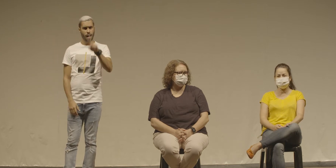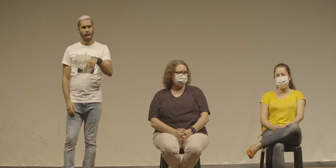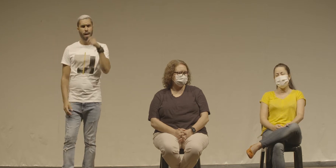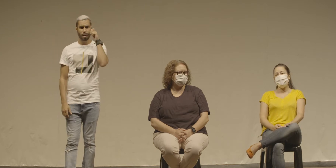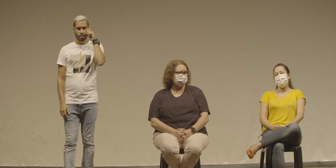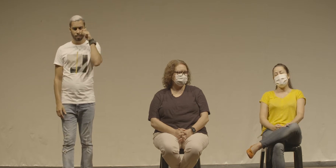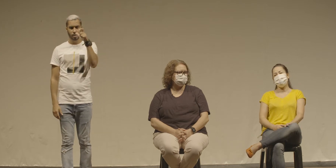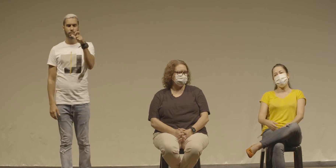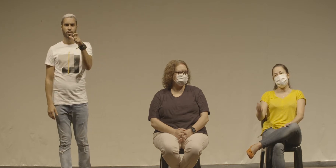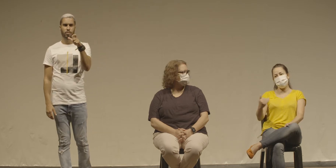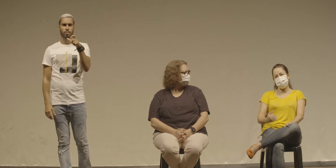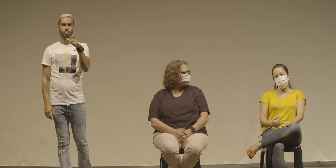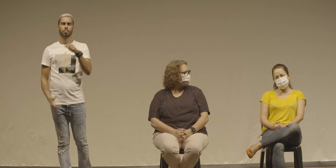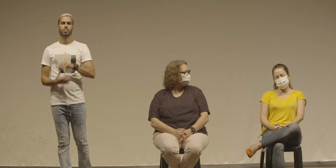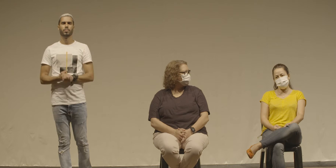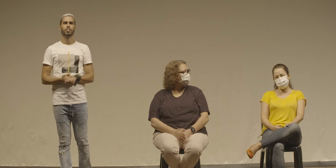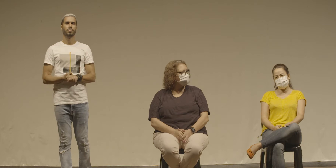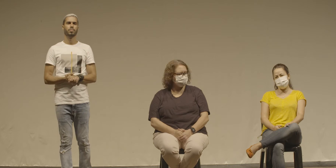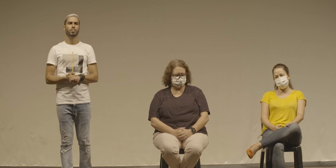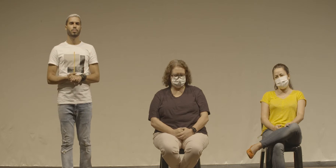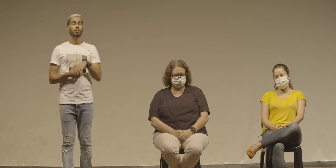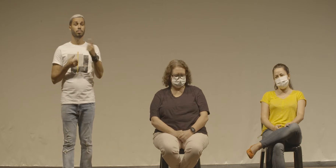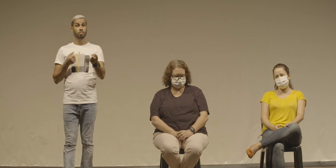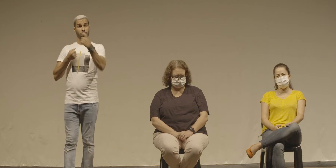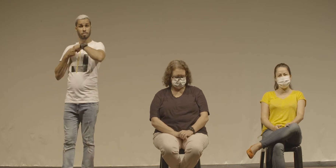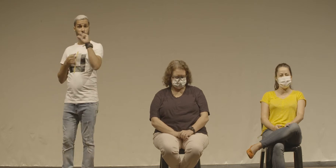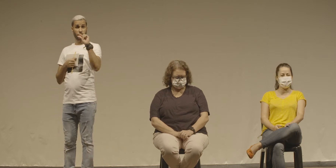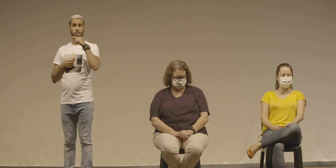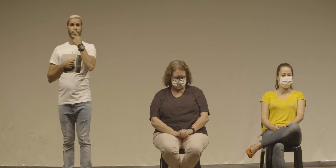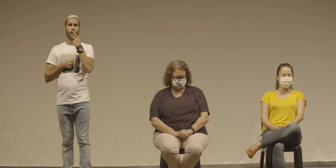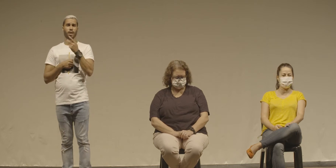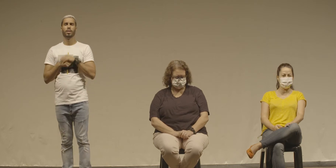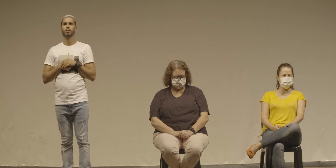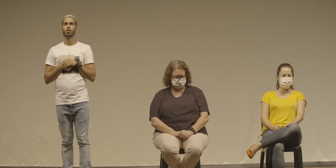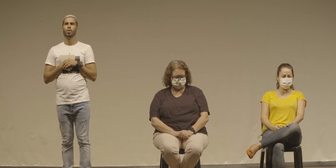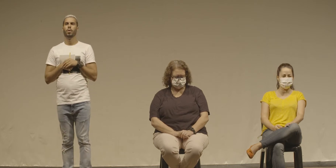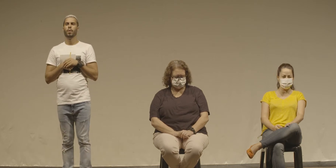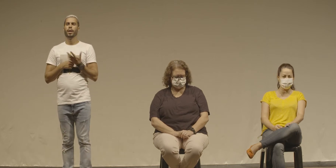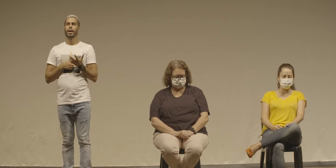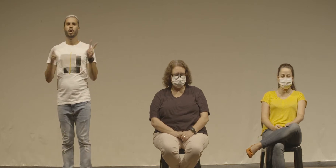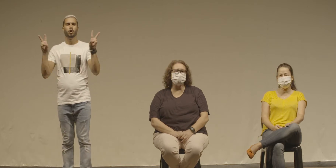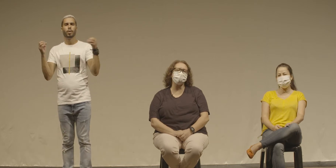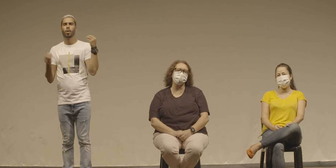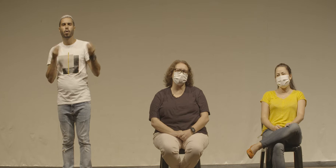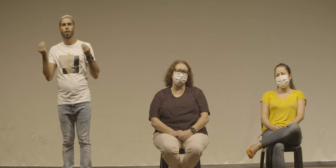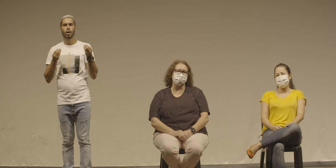conferida. E voltando um pouquinho ao que a gente sempre fala sobre como fazer cinema de baixo